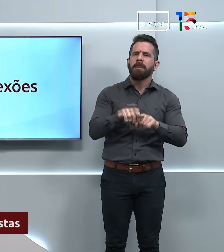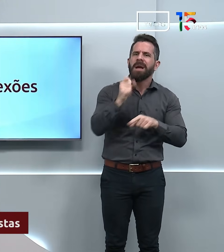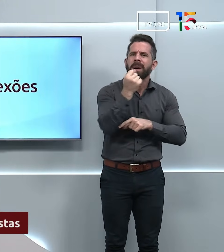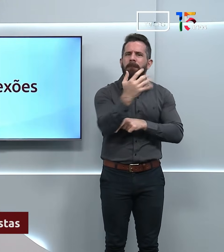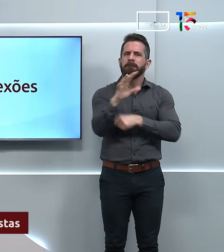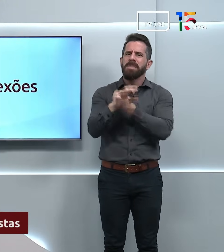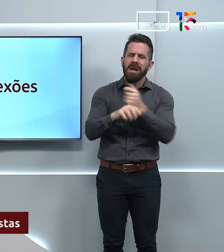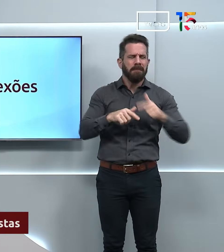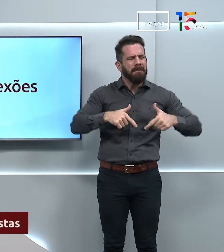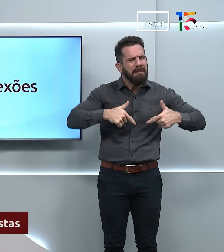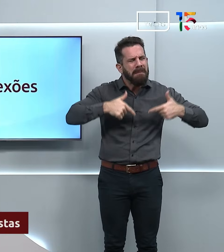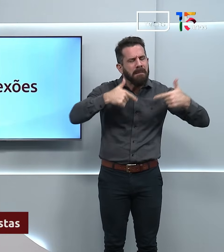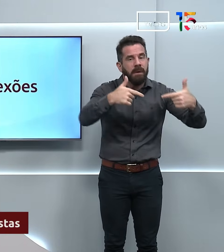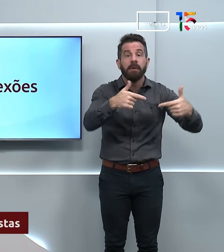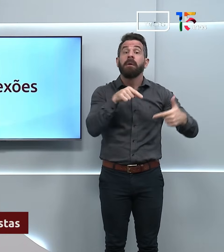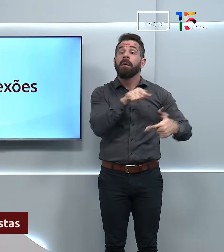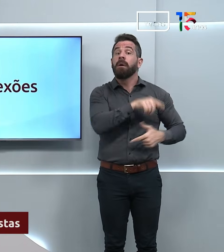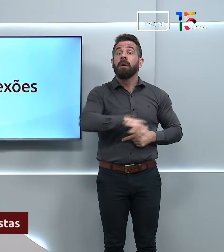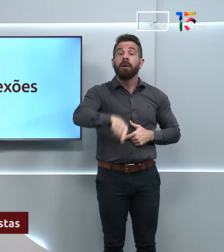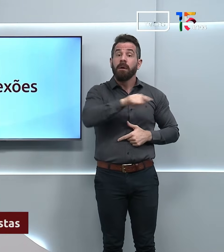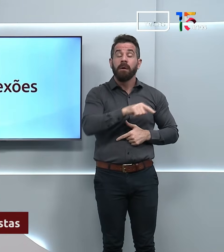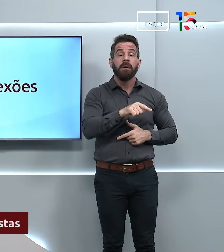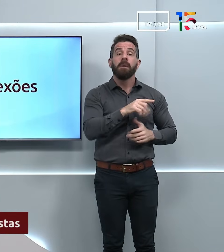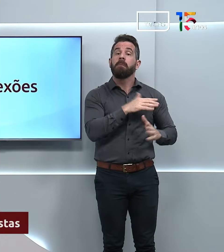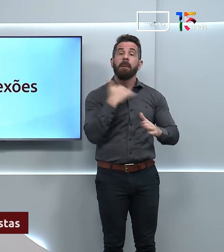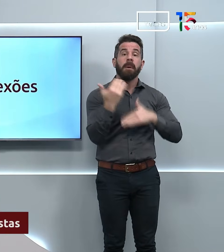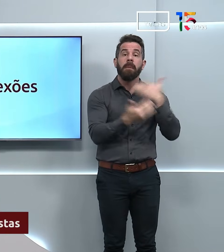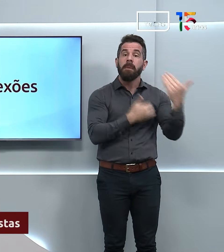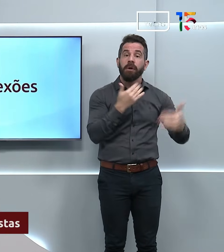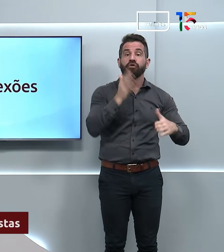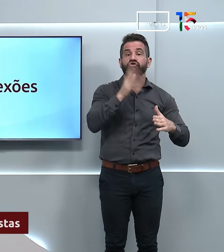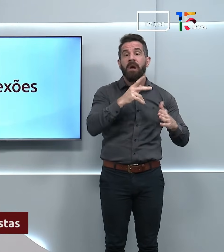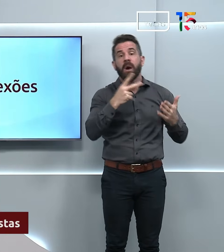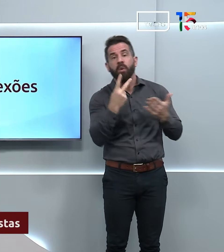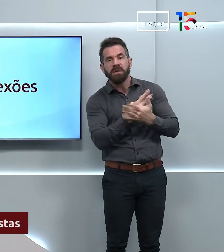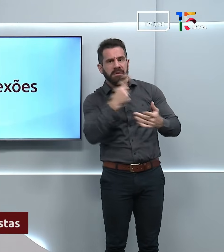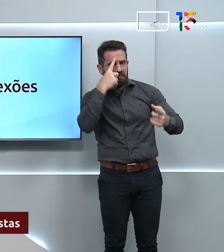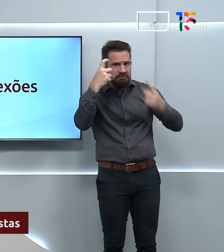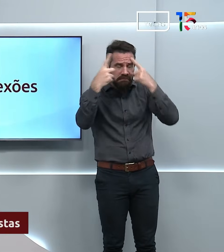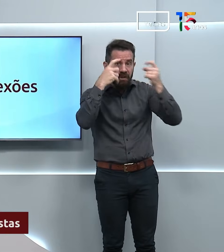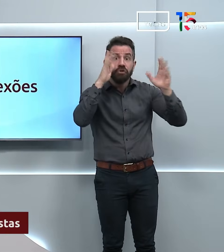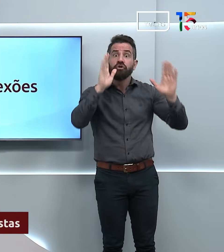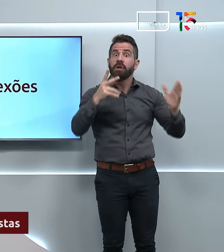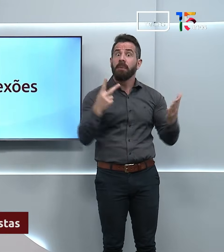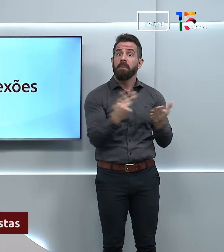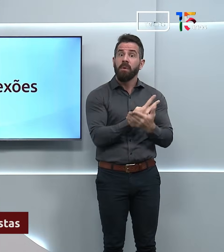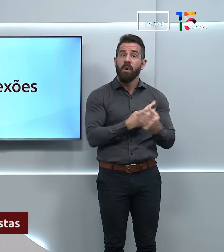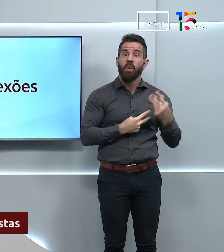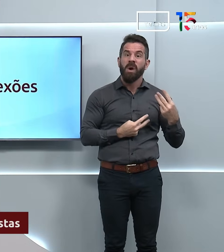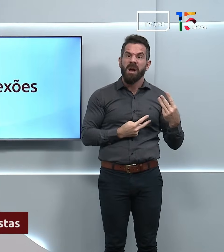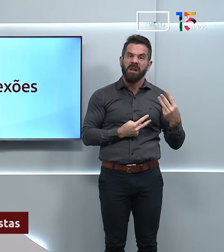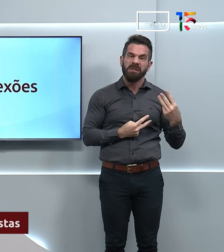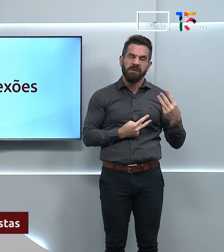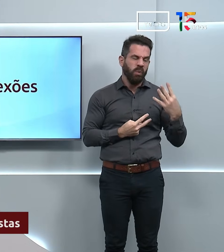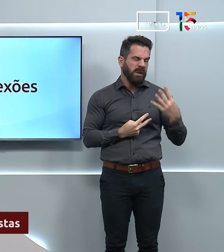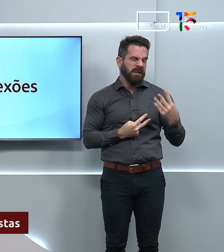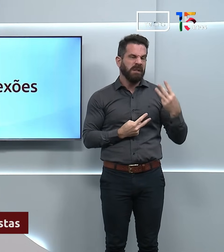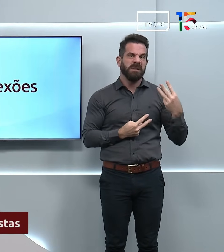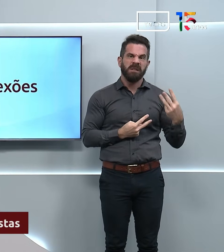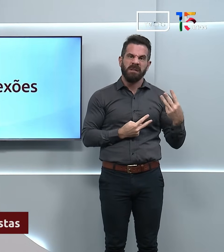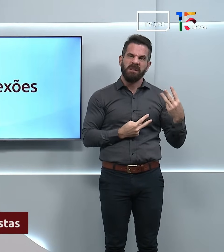2024, mais de 480 ativistas sofreram violência e 55